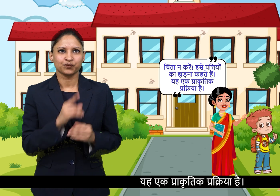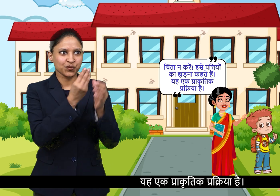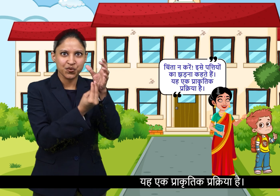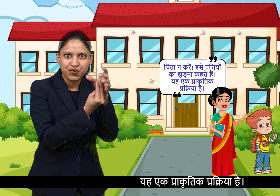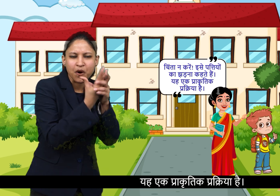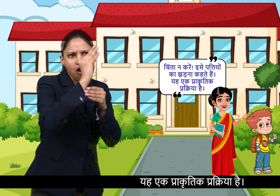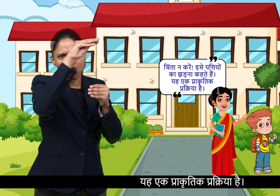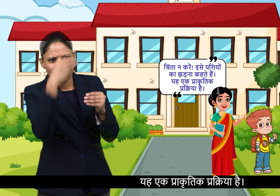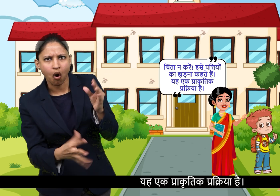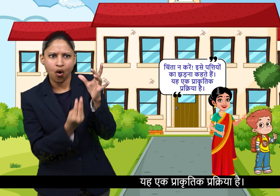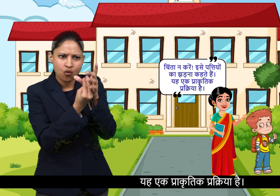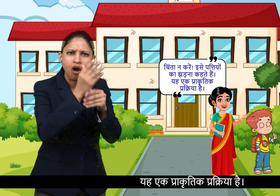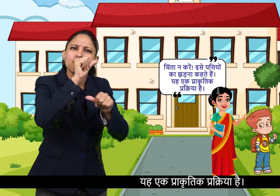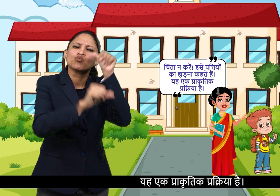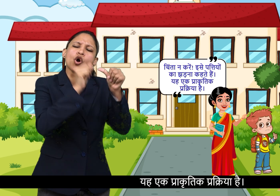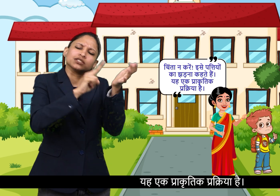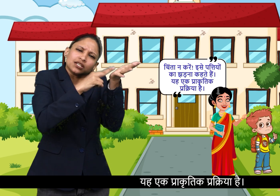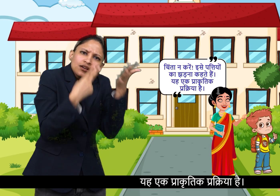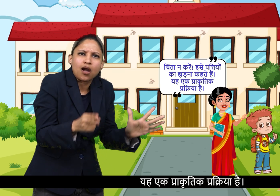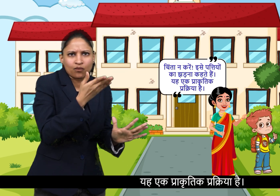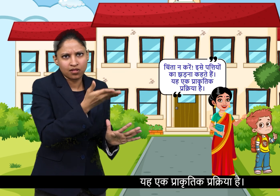ये एक प्राकृतिक प्रक्रिया है।